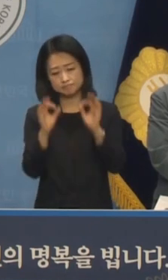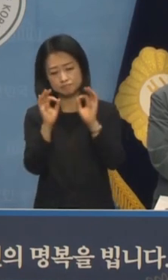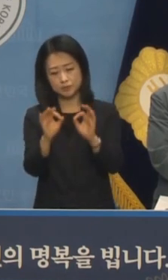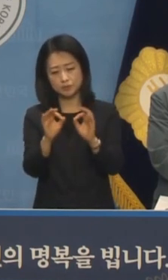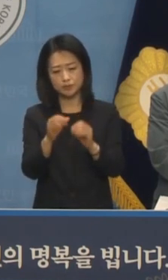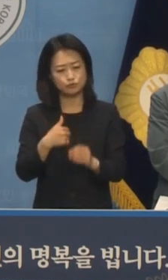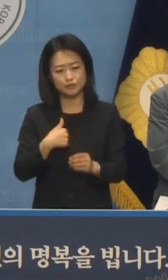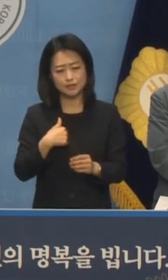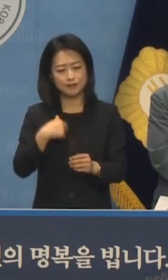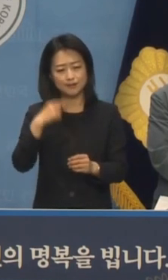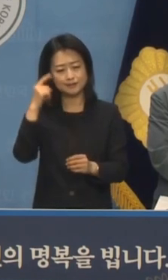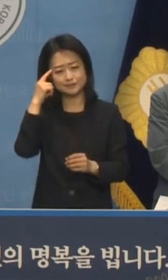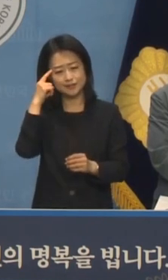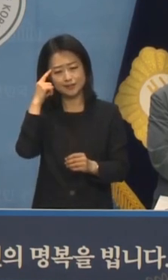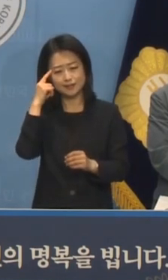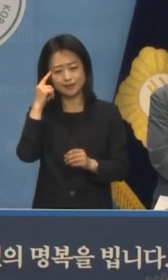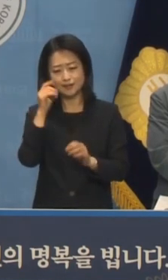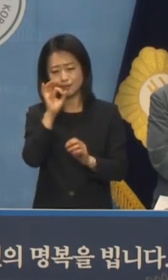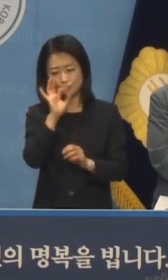것이었을 것입니다.